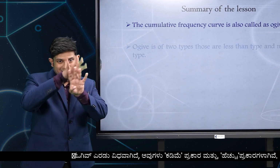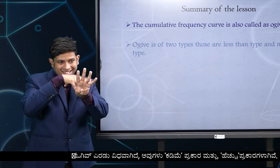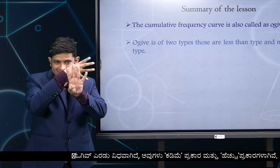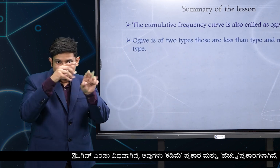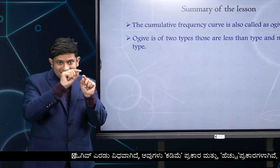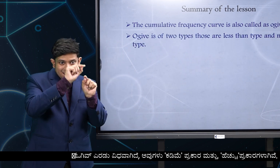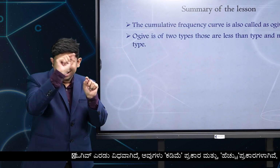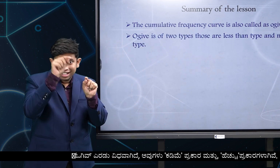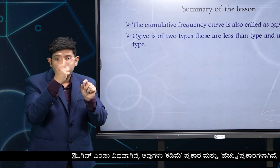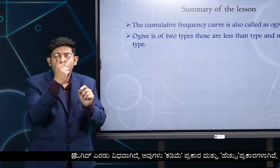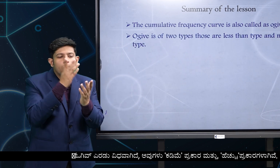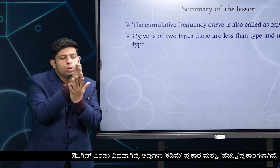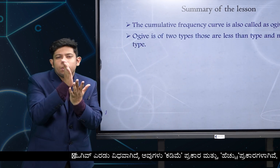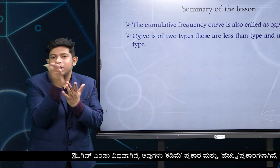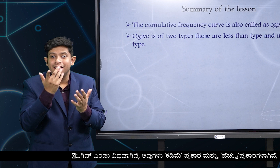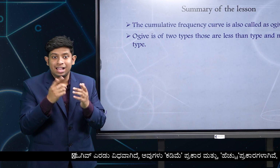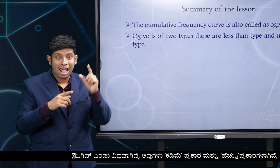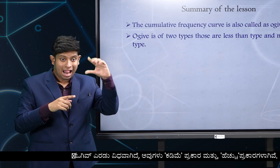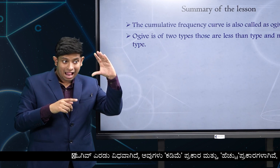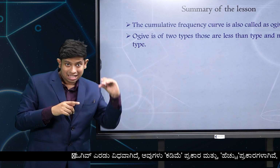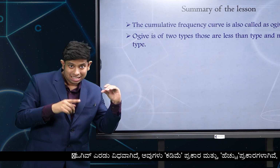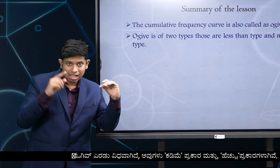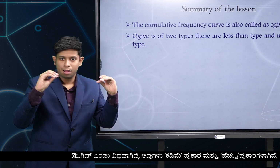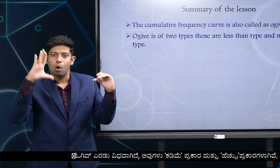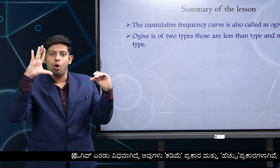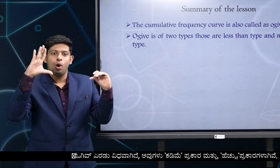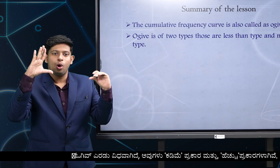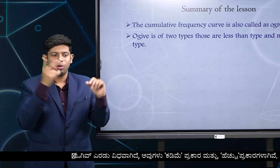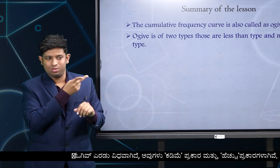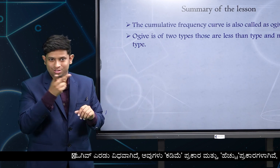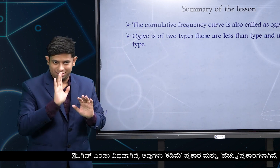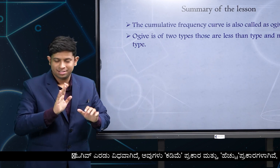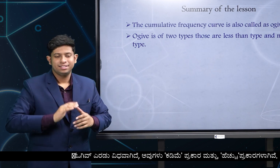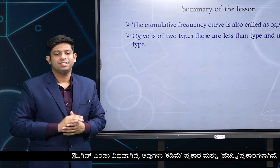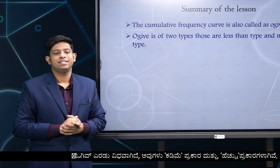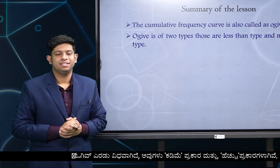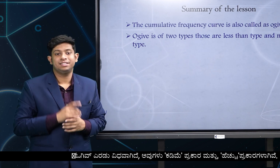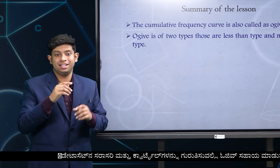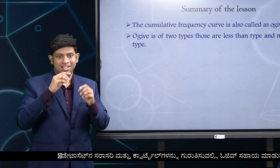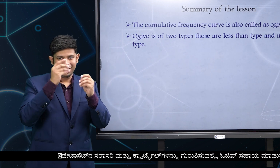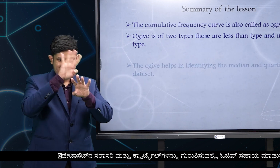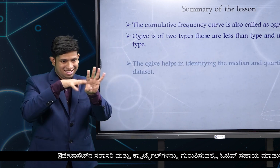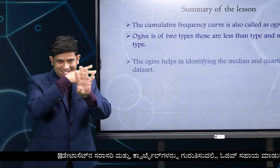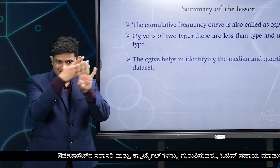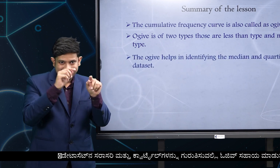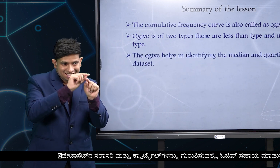ಓಜಿವ್ ಎರಡು ವಿಧಾನವಾಗಿದೆ. ಅವುಗಳು ಕಡಿಮೆ ಪ್ರಕಾರ ಮತ್ತು ಹೆಚ್ಚು ಪ್ರಕಾರಗಳಾಗಿವೆ. ಡೇಟಾಸೆಟ್ನ ಸರಾಸರಿ